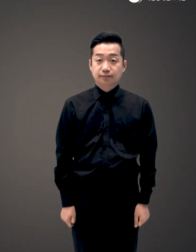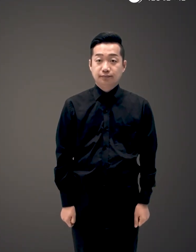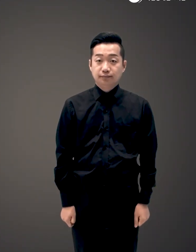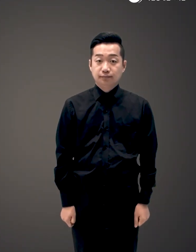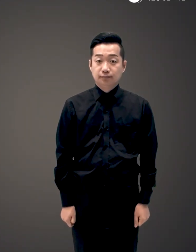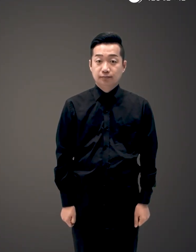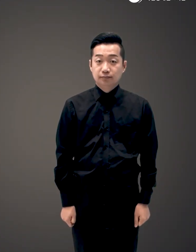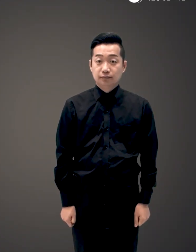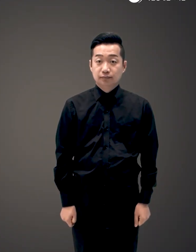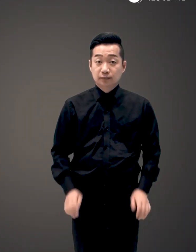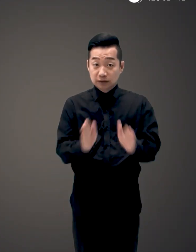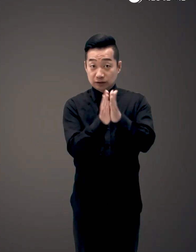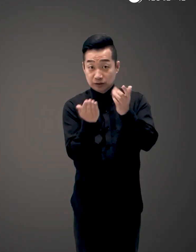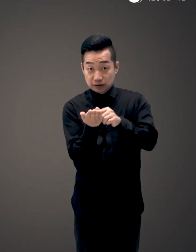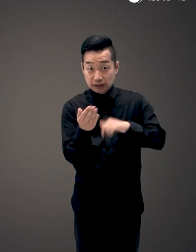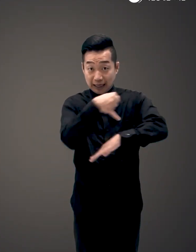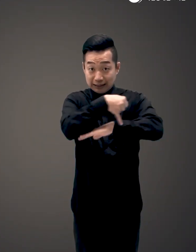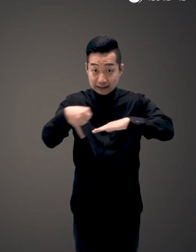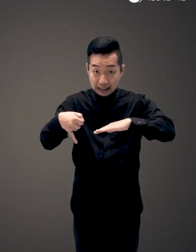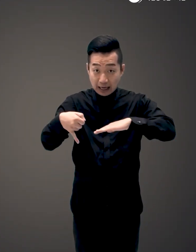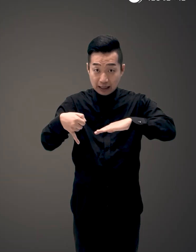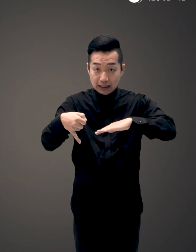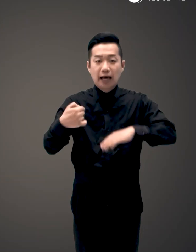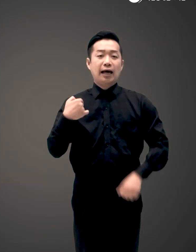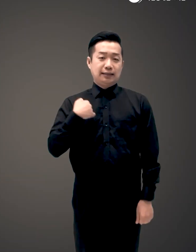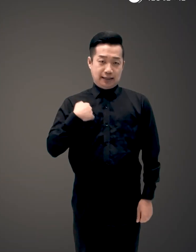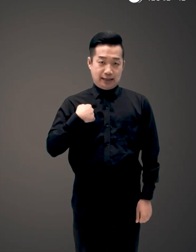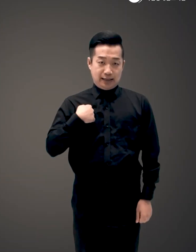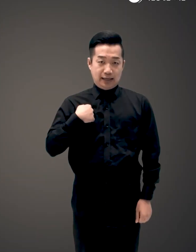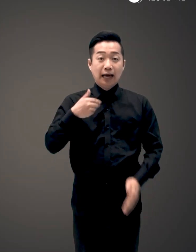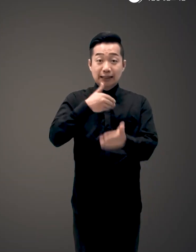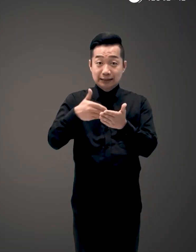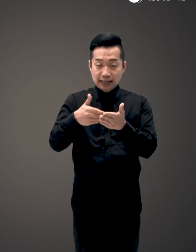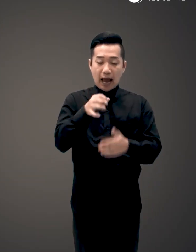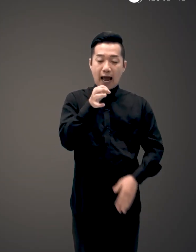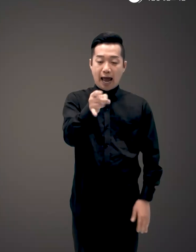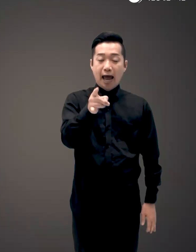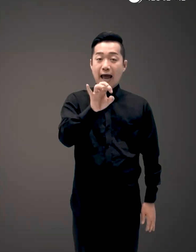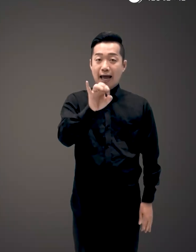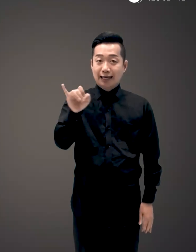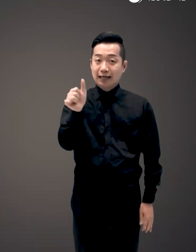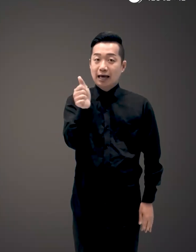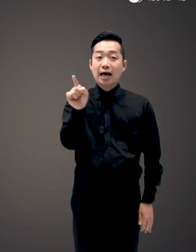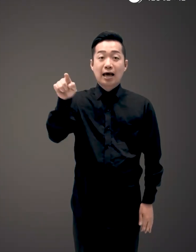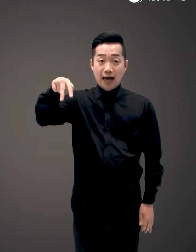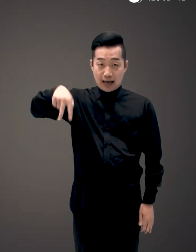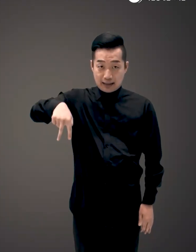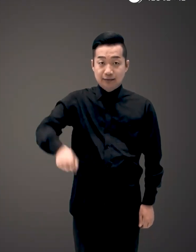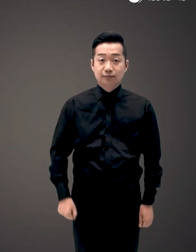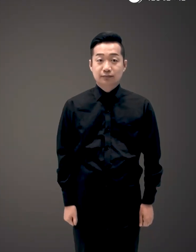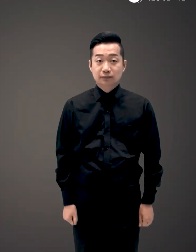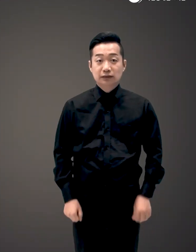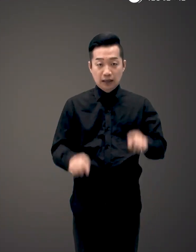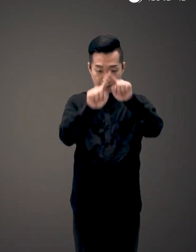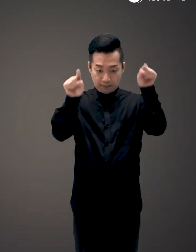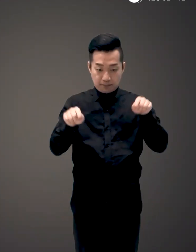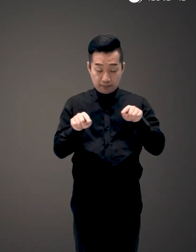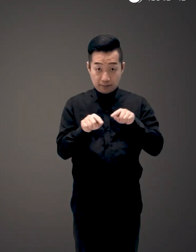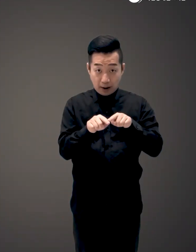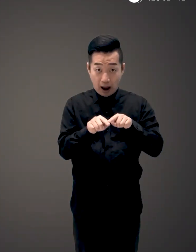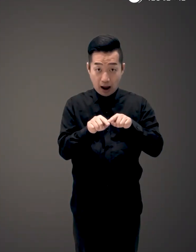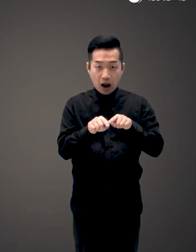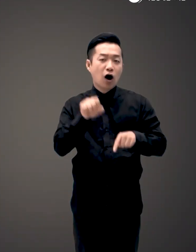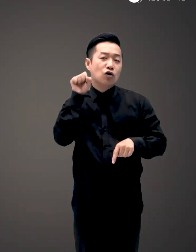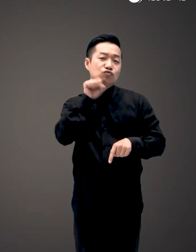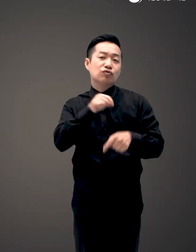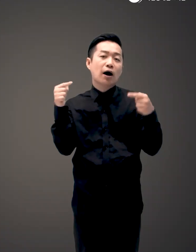뒤쪽에 표지 디자인 드로우 앤드류, 표지 일러스트 A핫 이렇게 써 있거든요. 이 표지는 저의 취향 저격